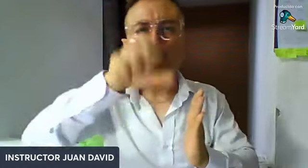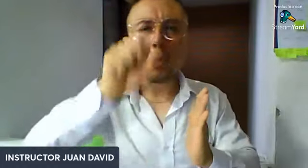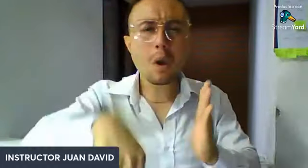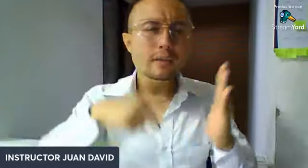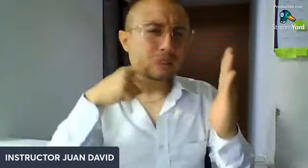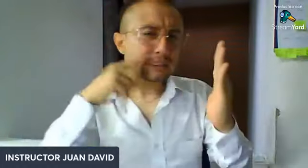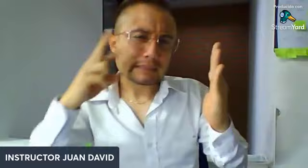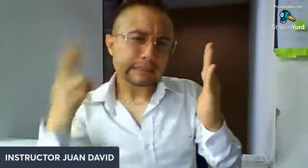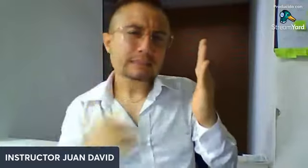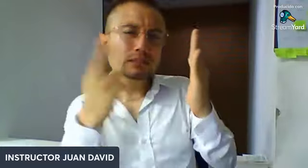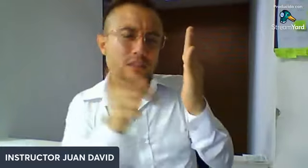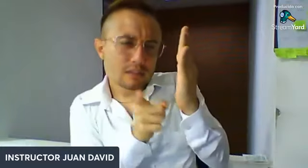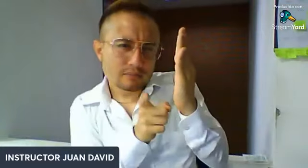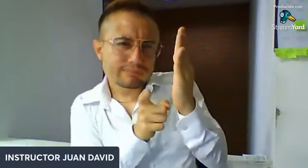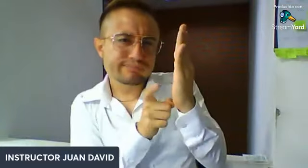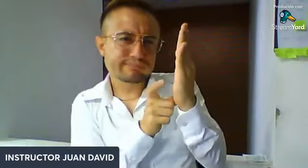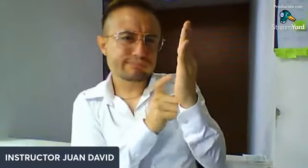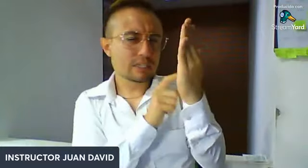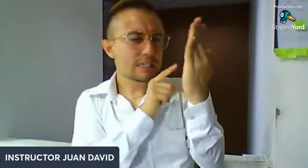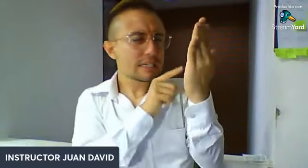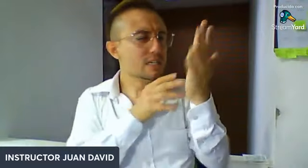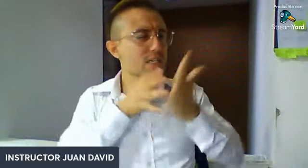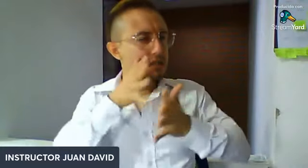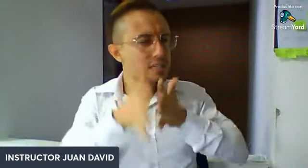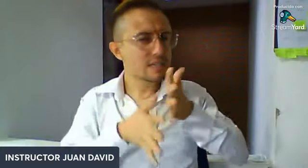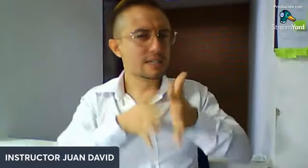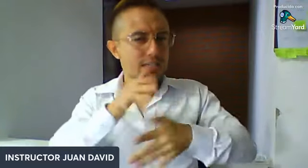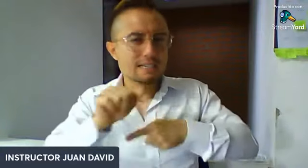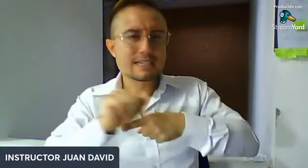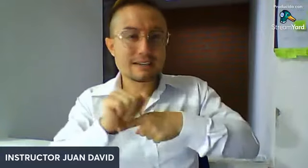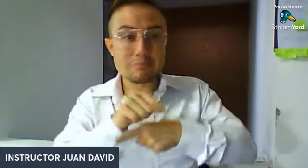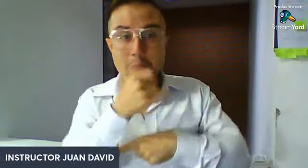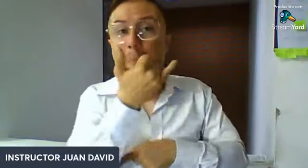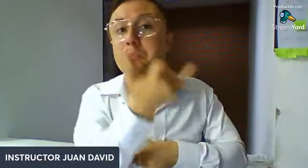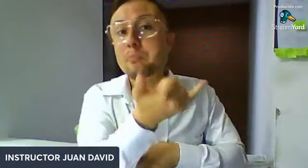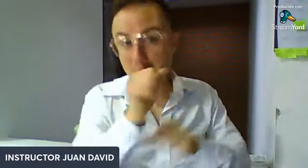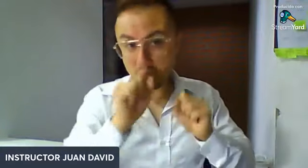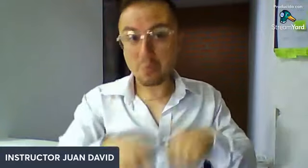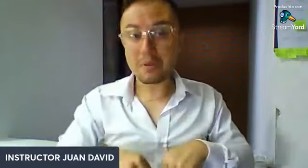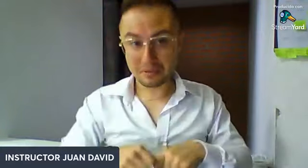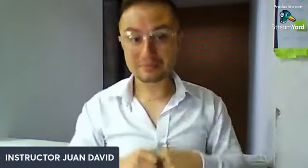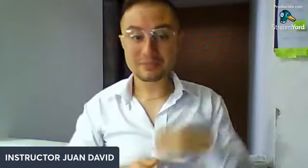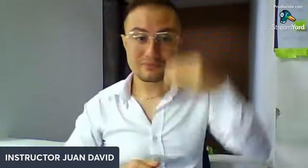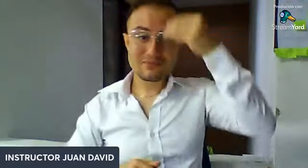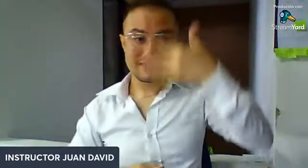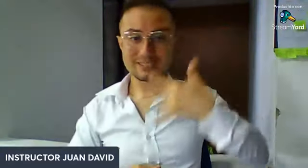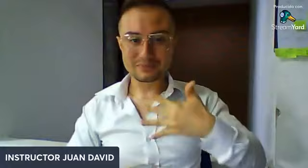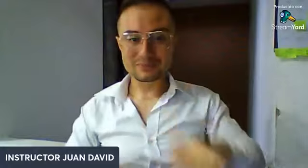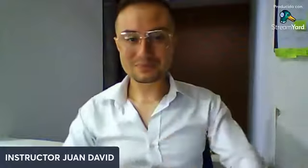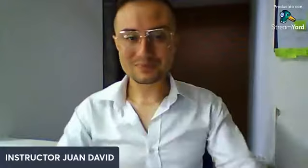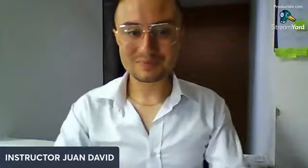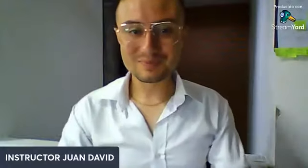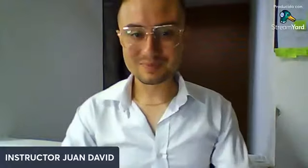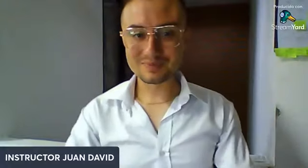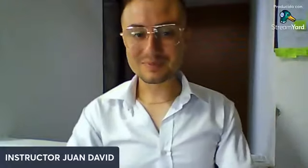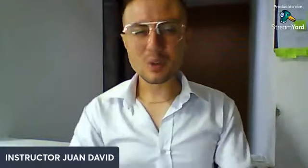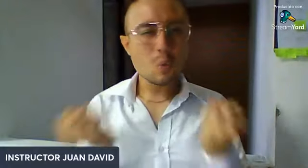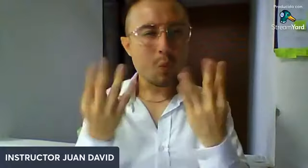que cuando finalicemos el en vivo, como él se guarda el video, entonces tú lo puedes otra vez abrir y